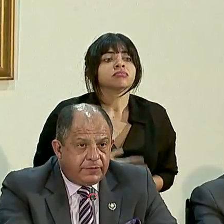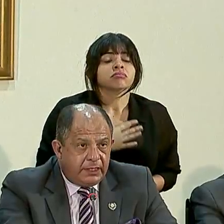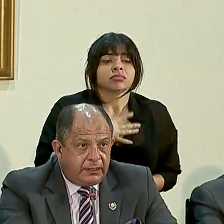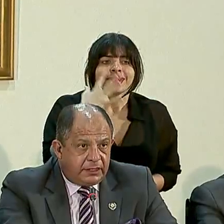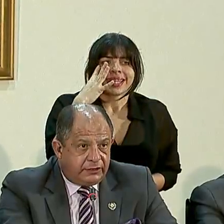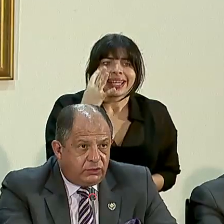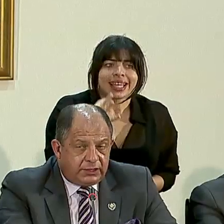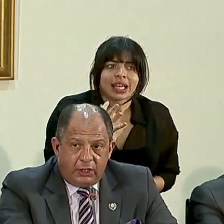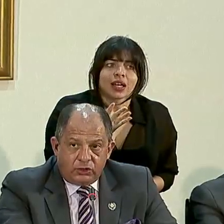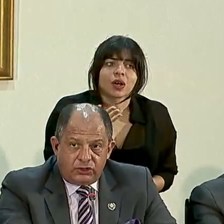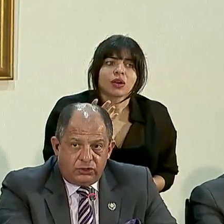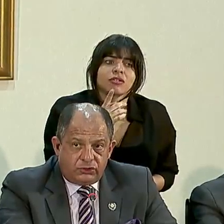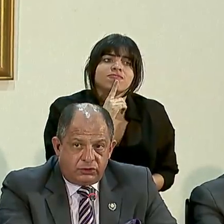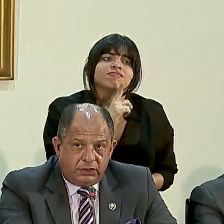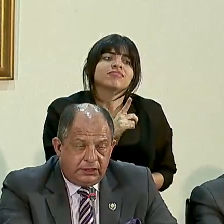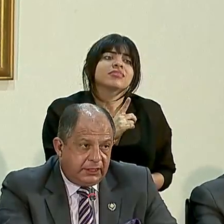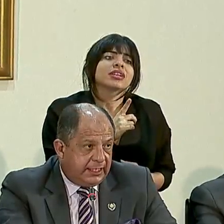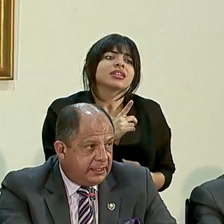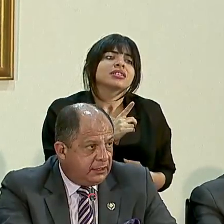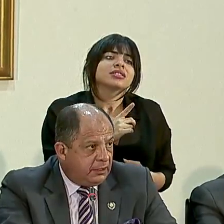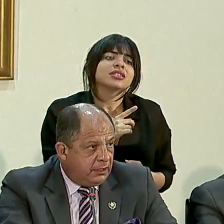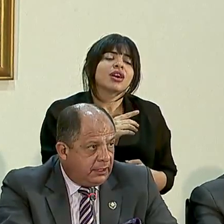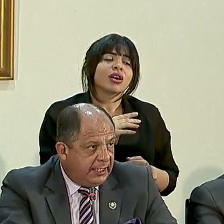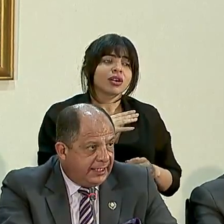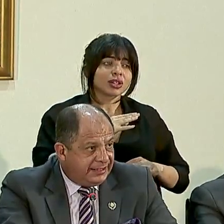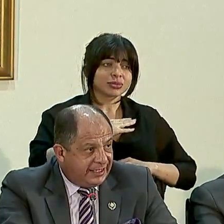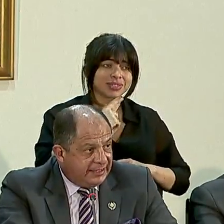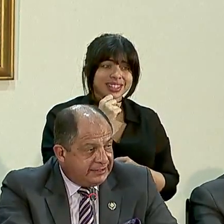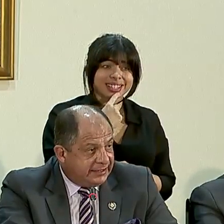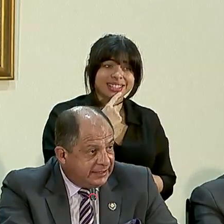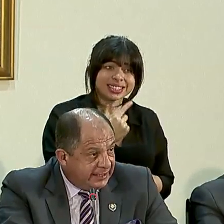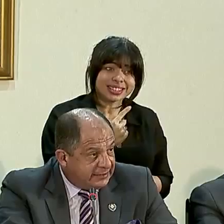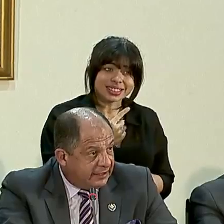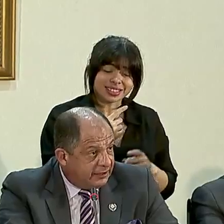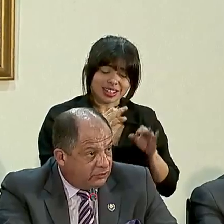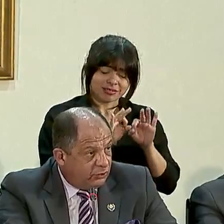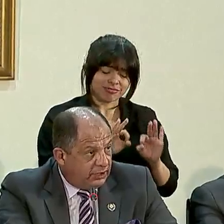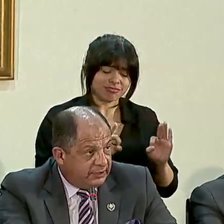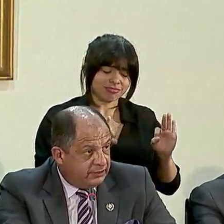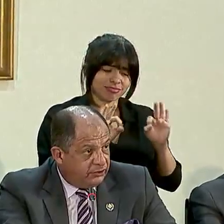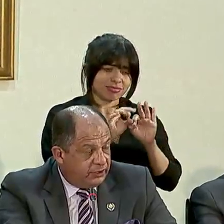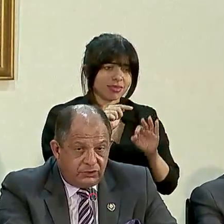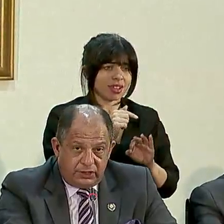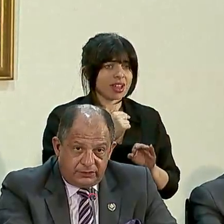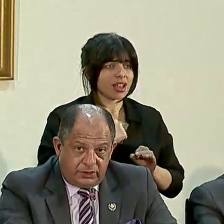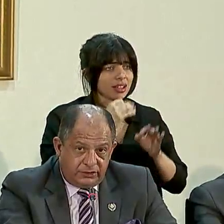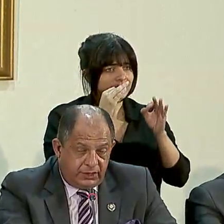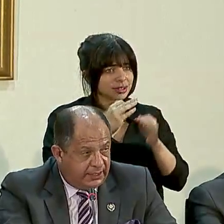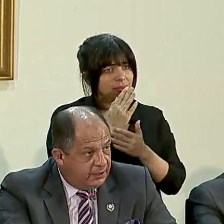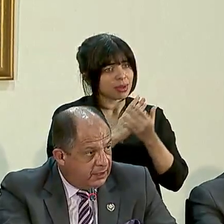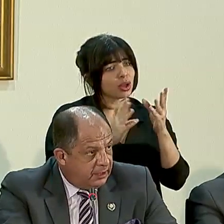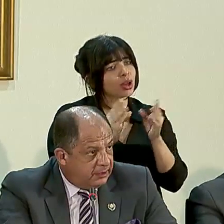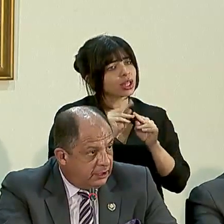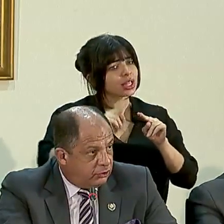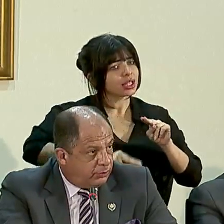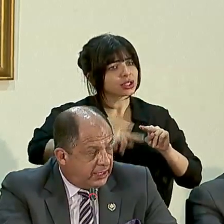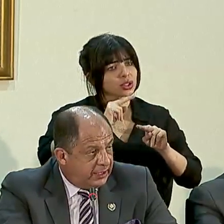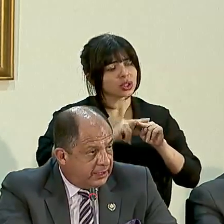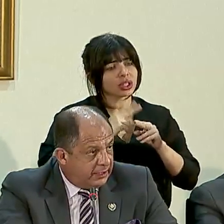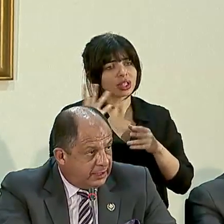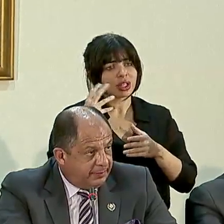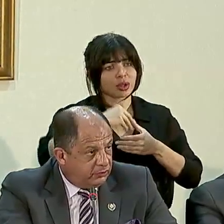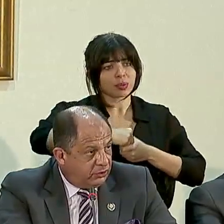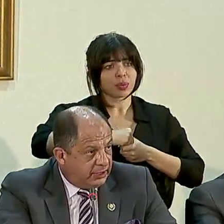que resulta ocioso indicar la trascendencia que tuvo la decisión del Congreso Nacional de